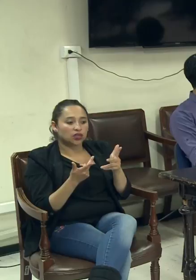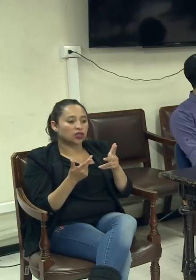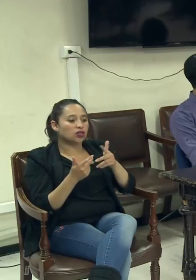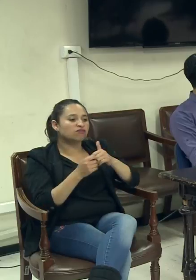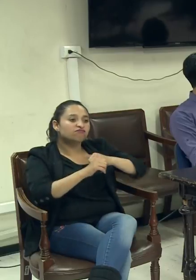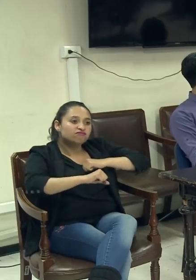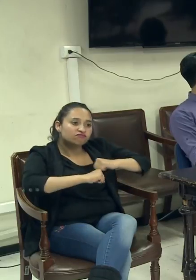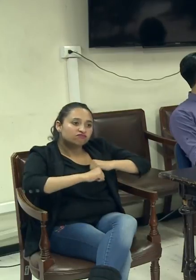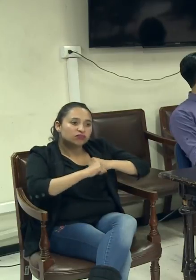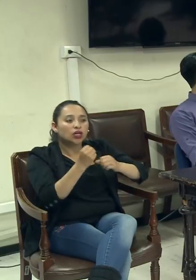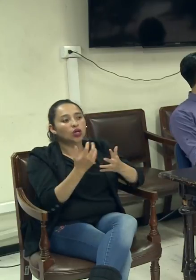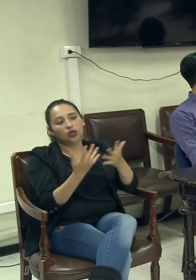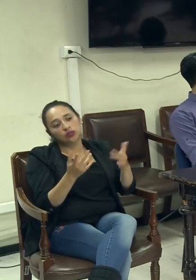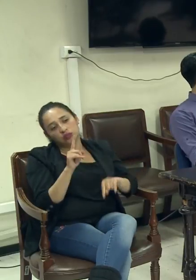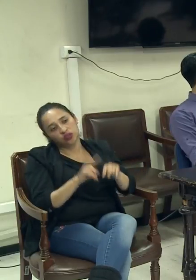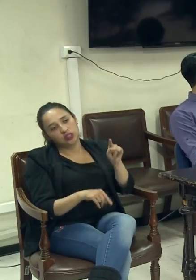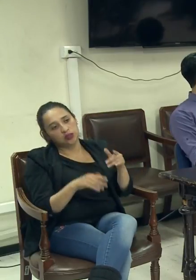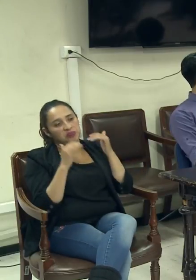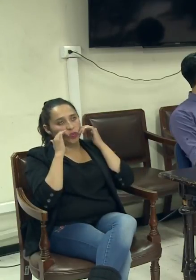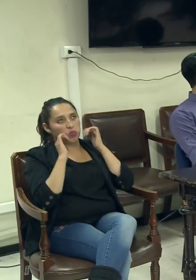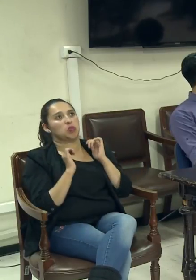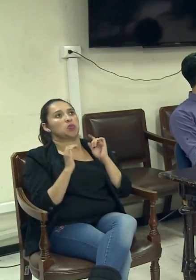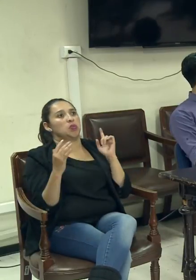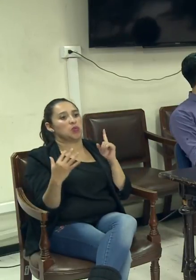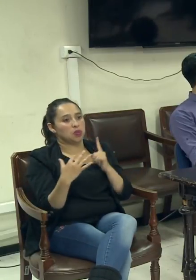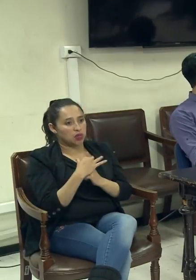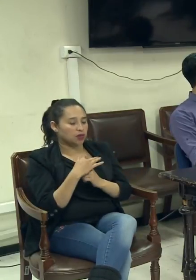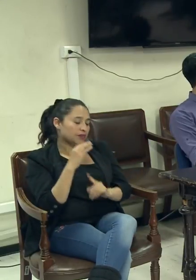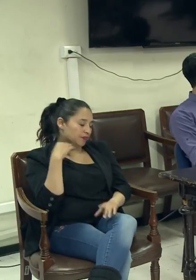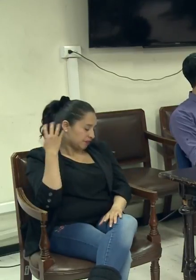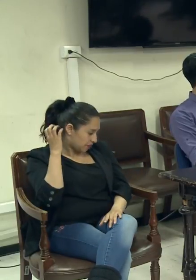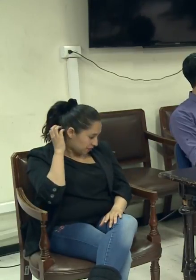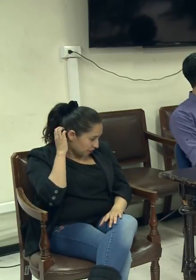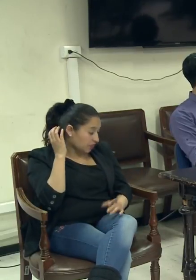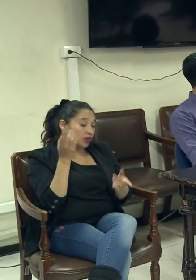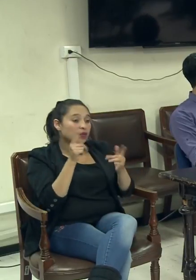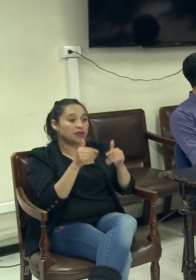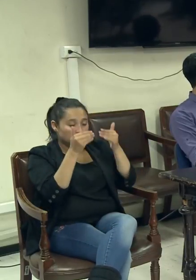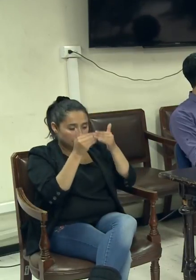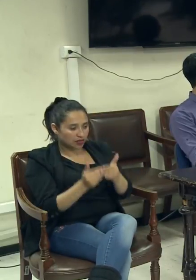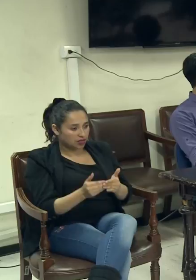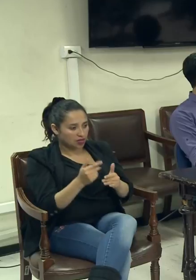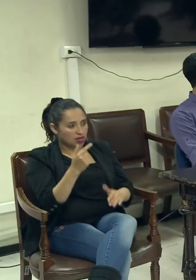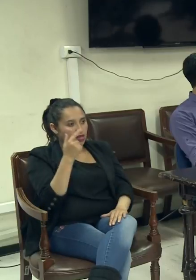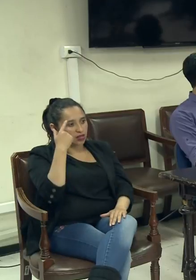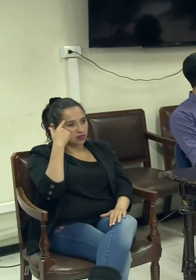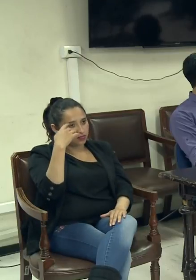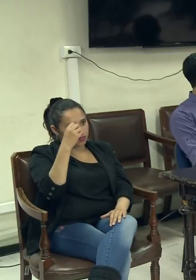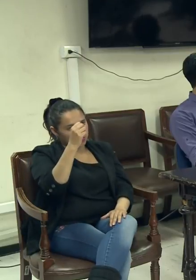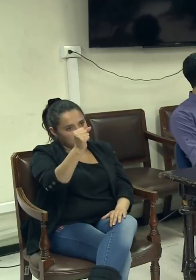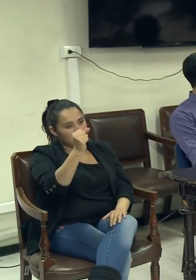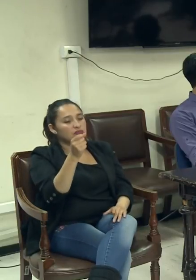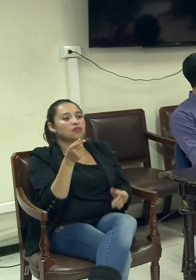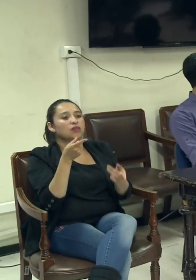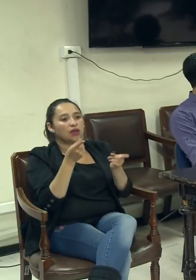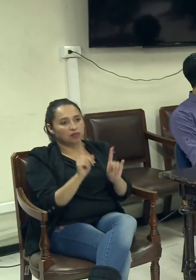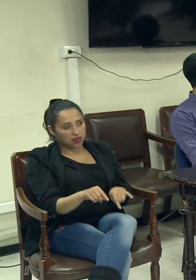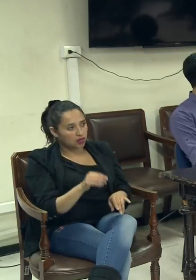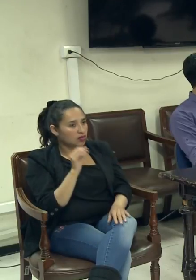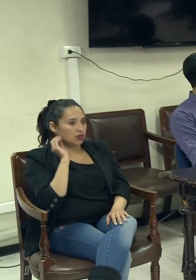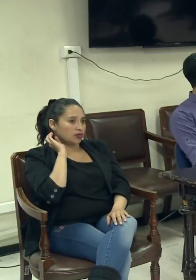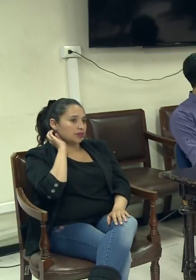cosas. Y con una discapacidad también cognitiva, ¿no? Siempre la discapacidad, no siempre una